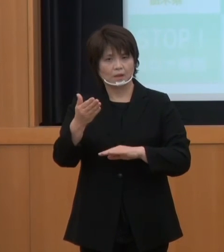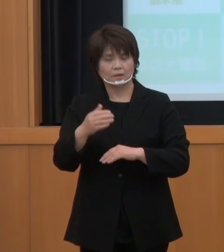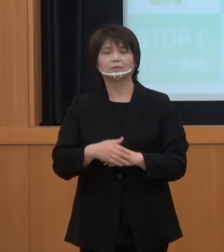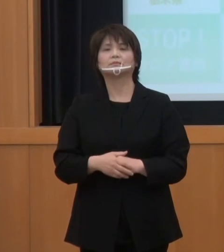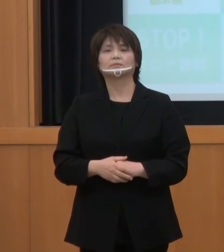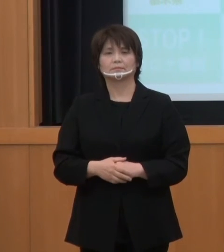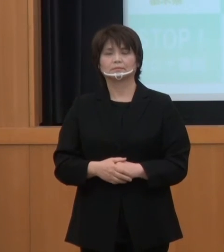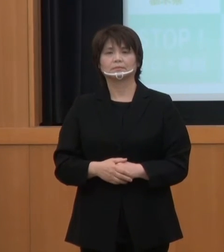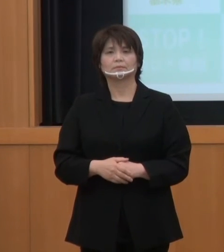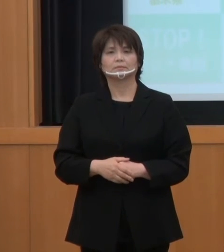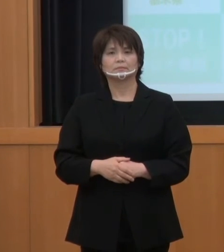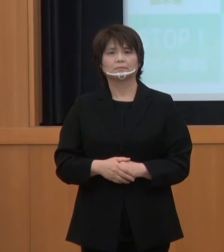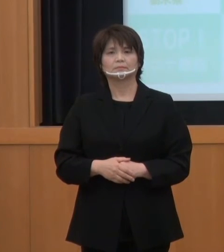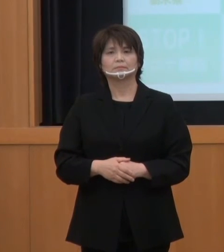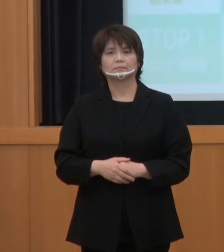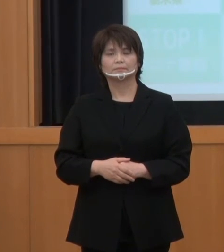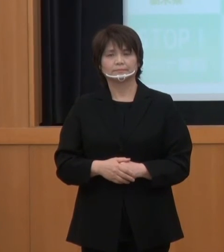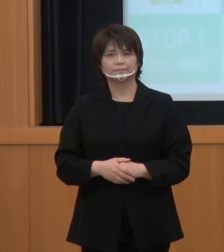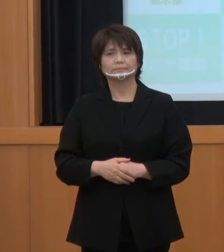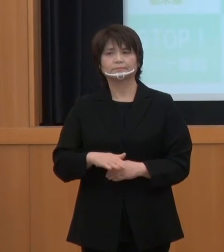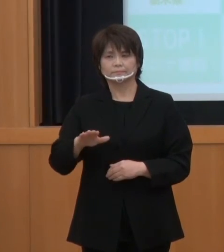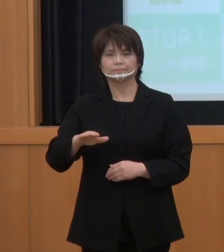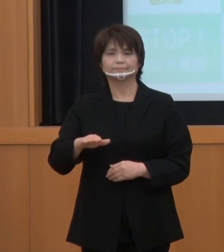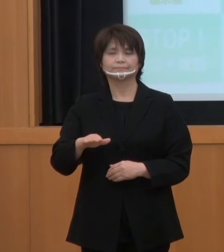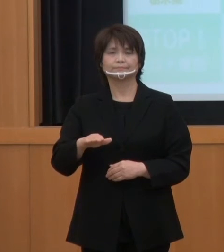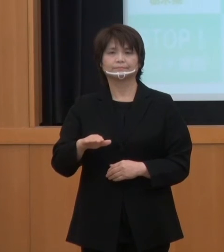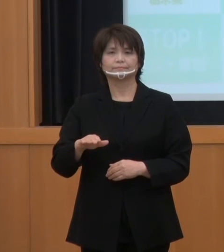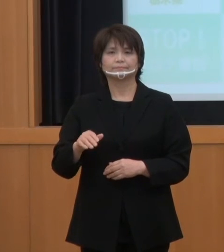はい、今の話のように